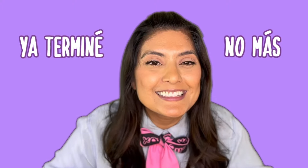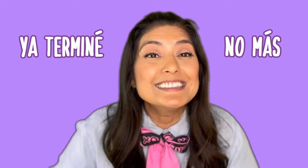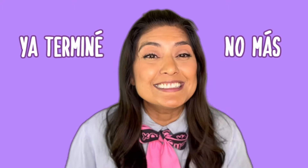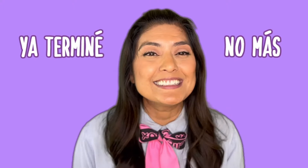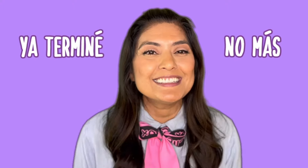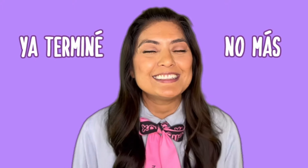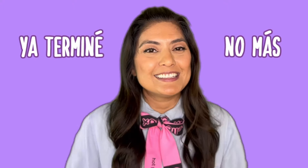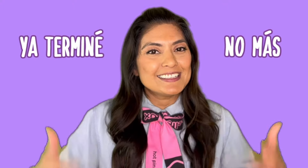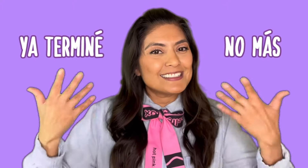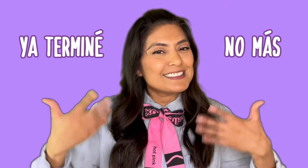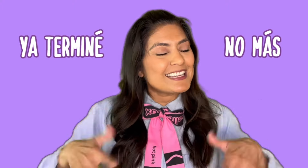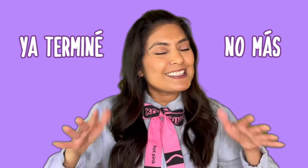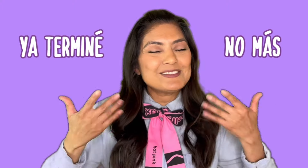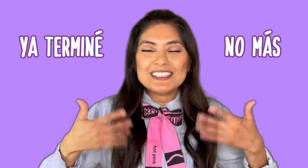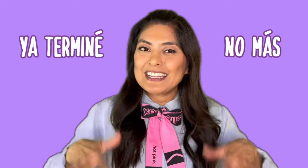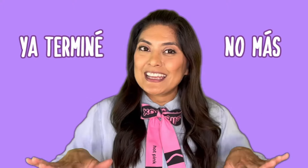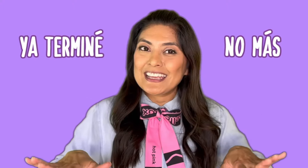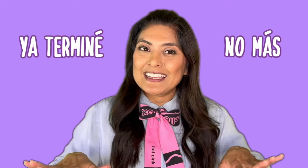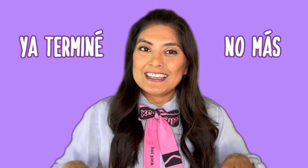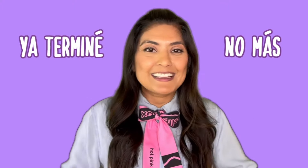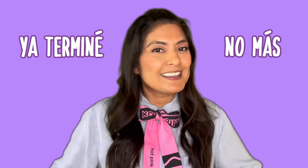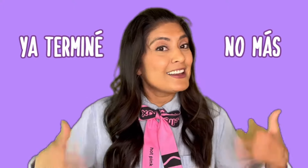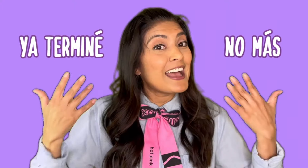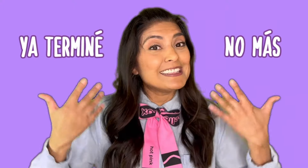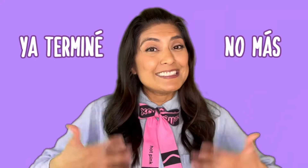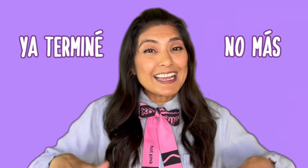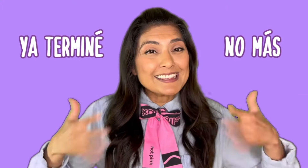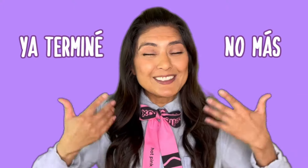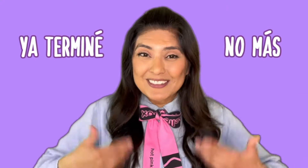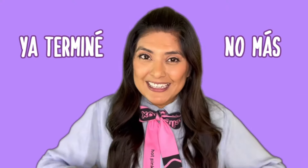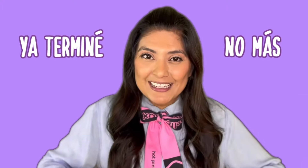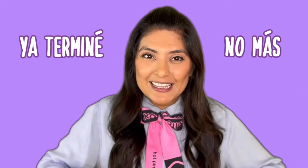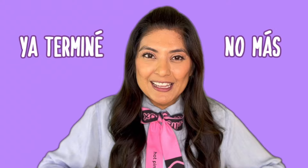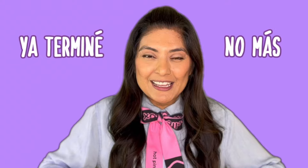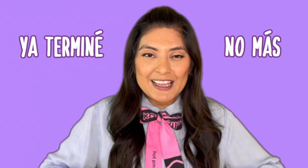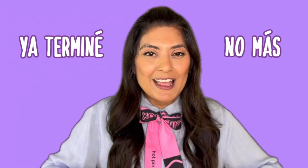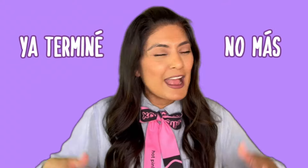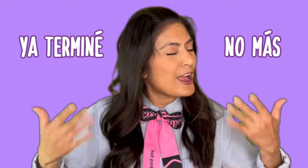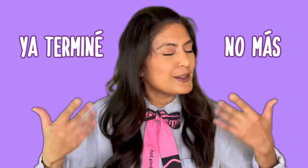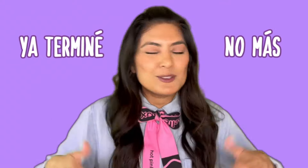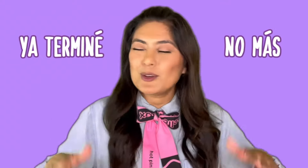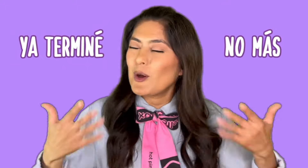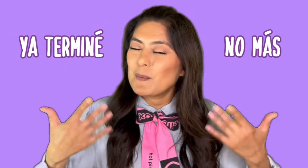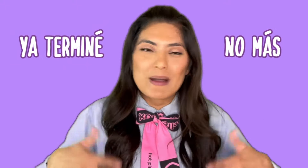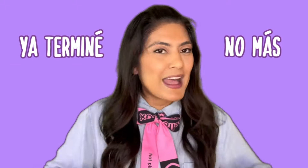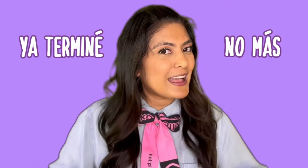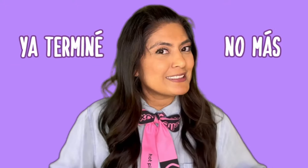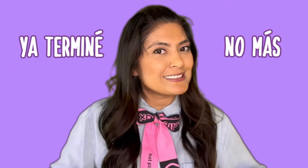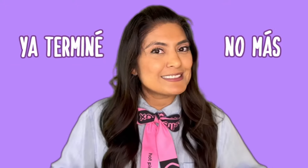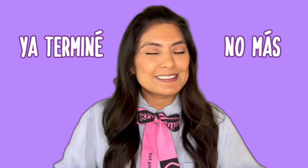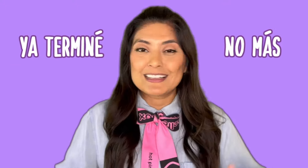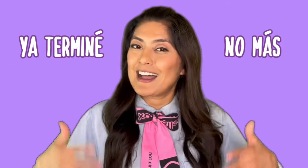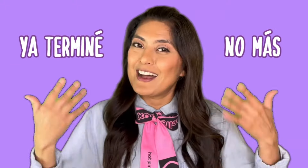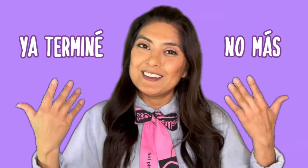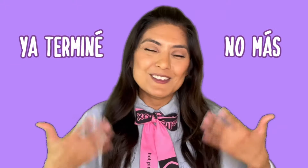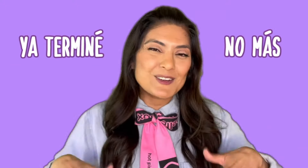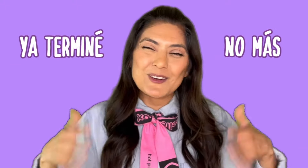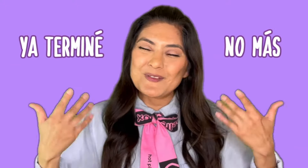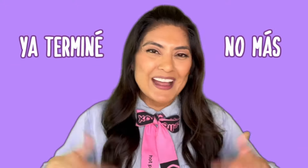Sí. Ya terminé. Ya terminé. No más. No